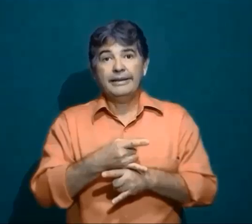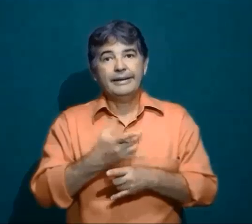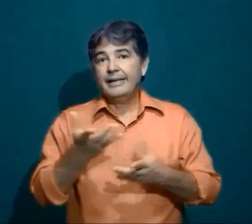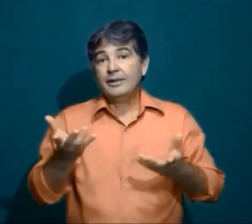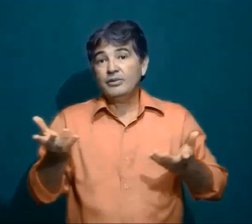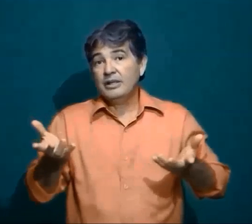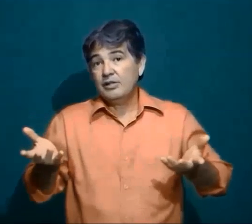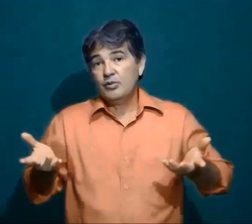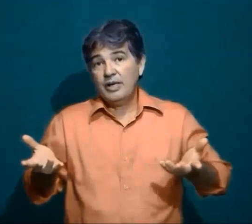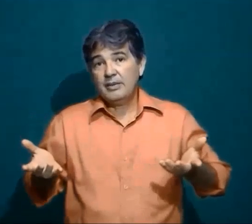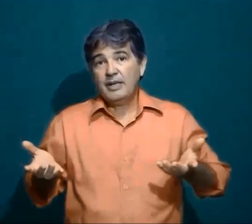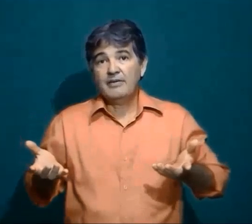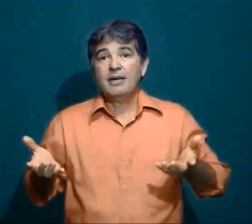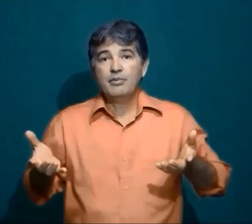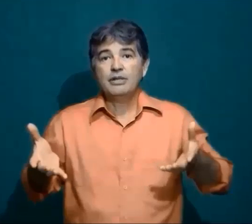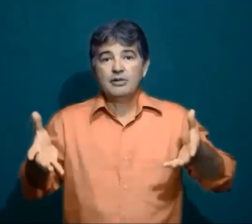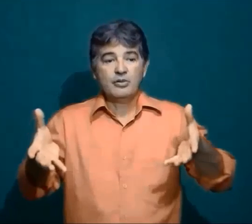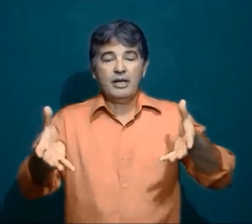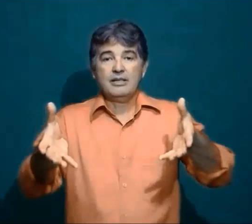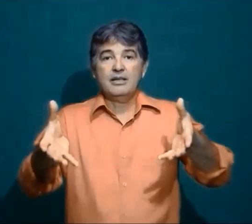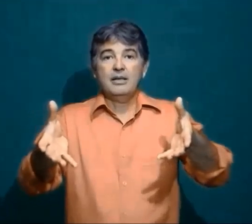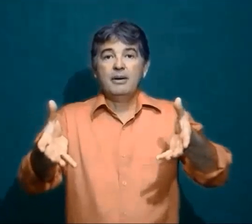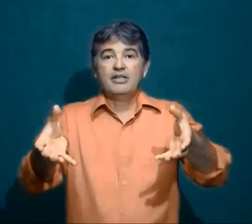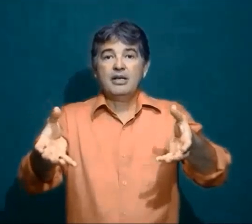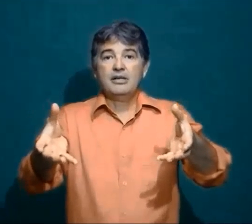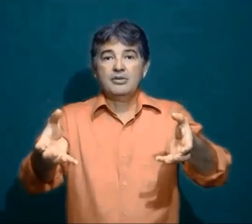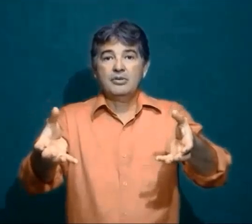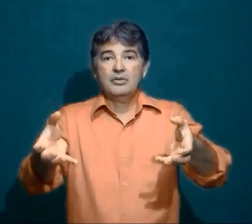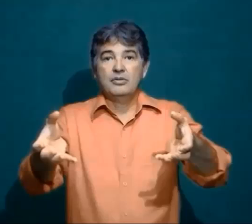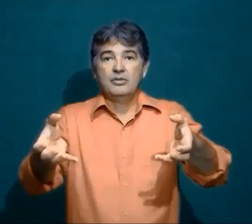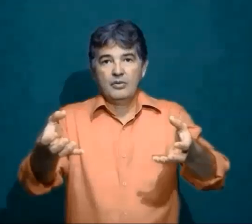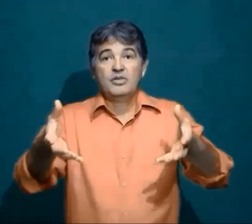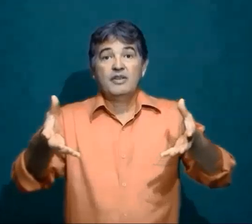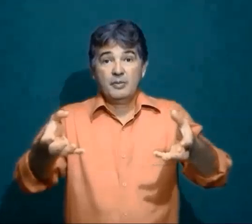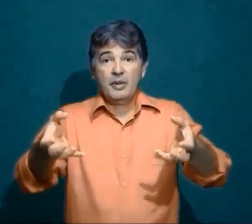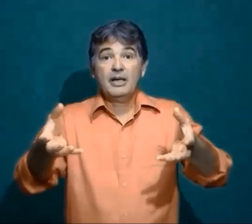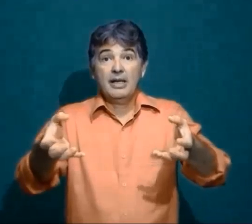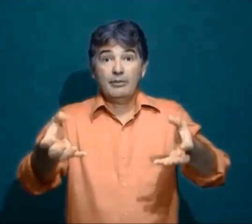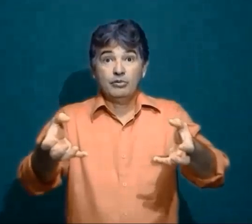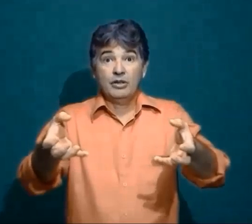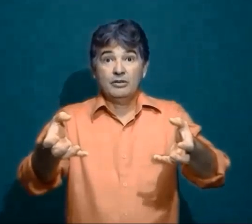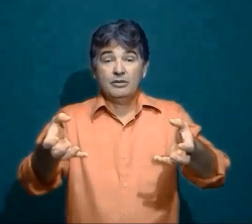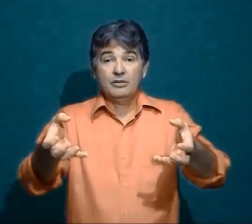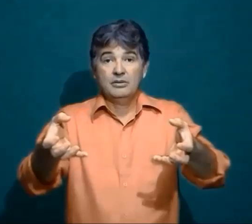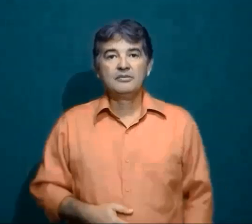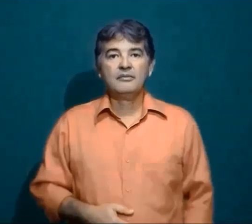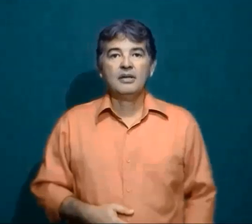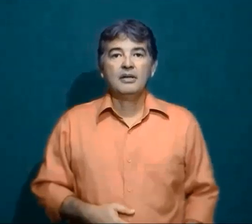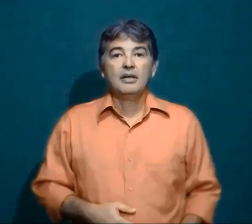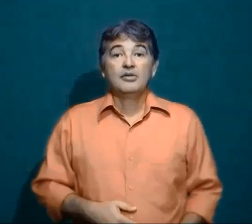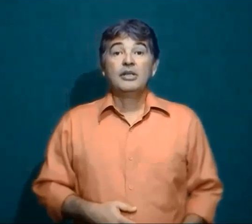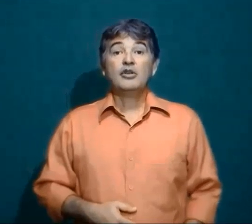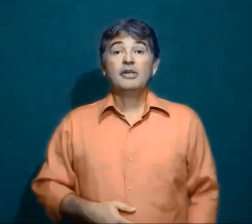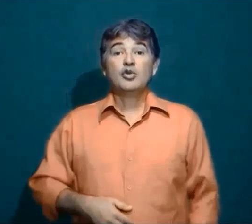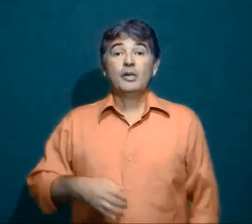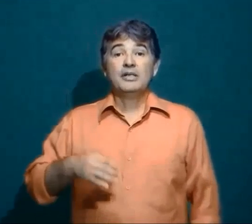nádega, nádega não tem, eles não conhecem a palavra, mas bunda eles conhecem. Basta isso, como se estivesse pegando na bunda. O sinal de